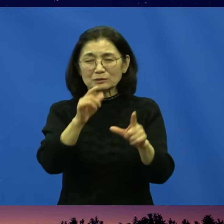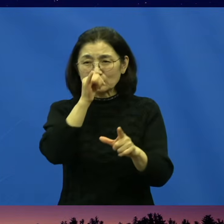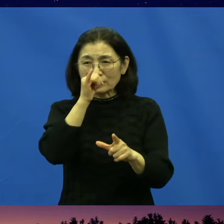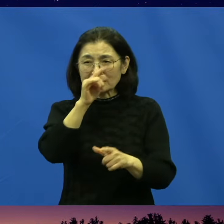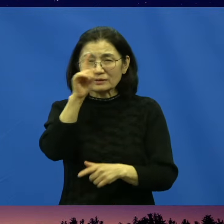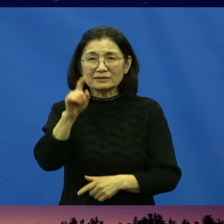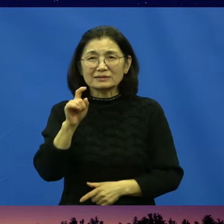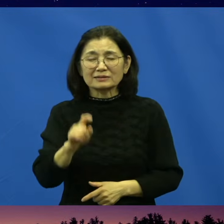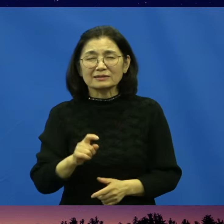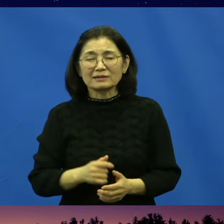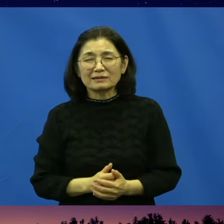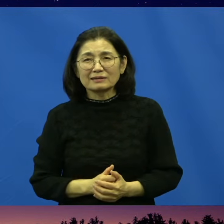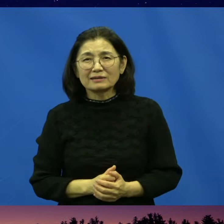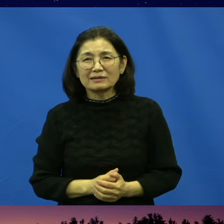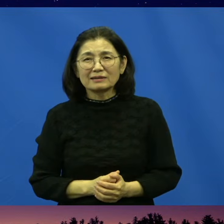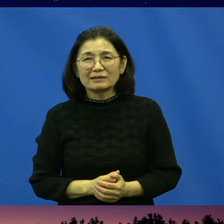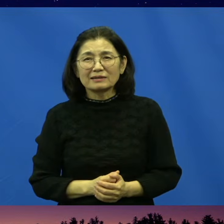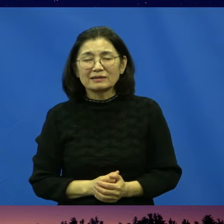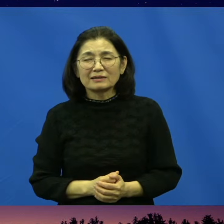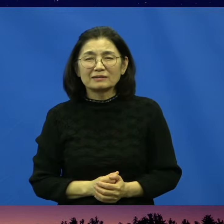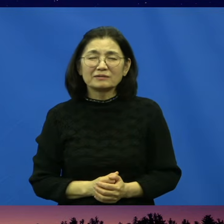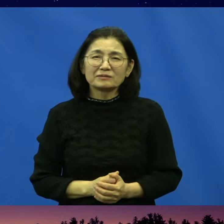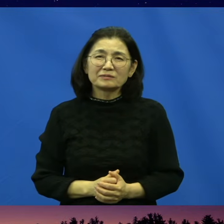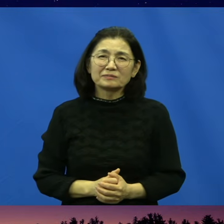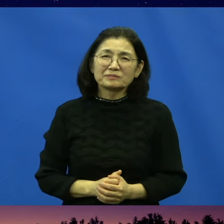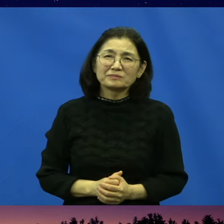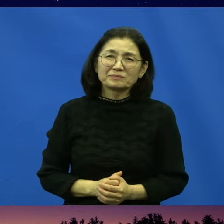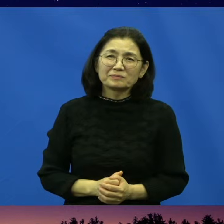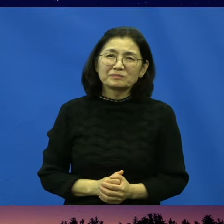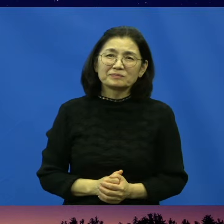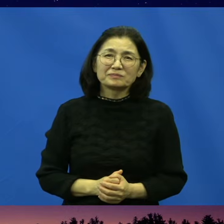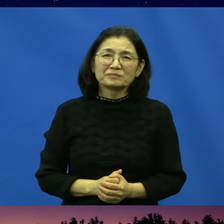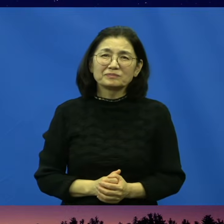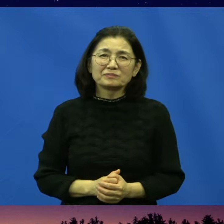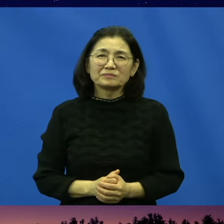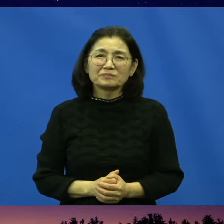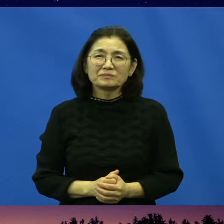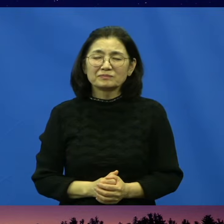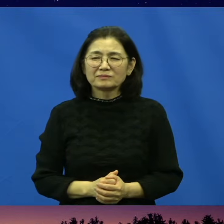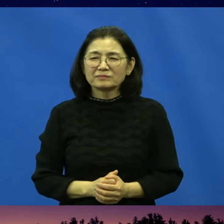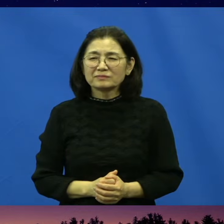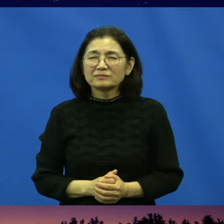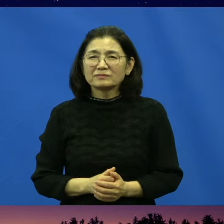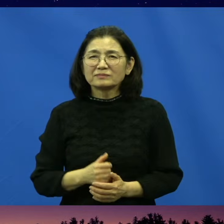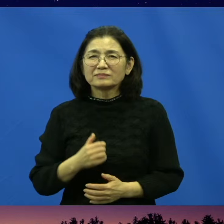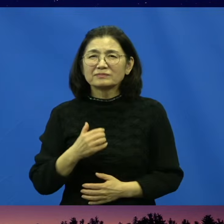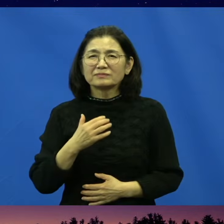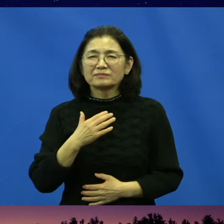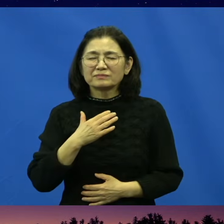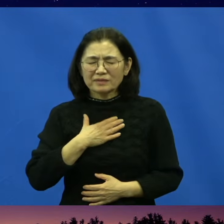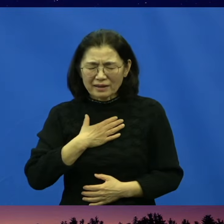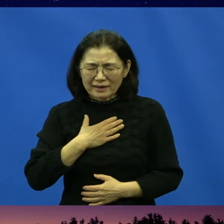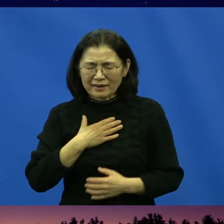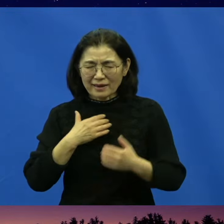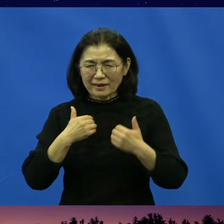우리는 이 지점에서도, 이 물음 가운데서도 나에게 은혜가 필요함을 고백하게